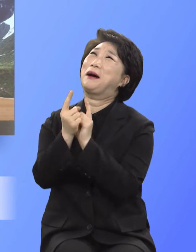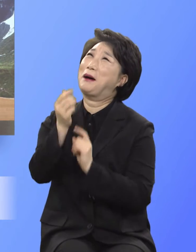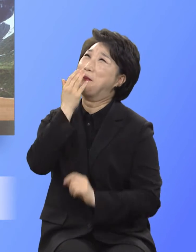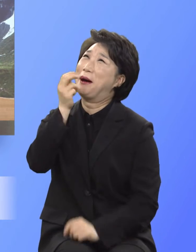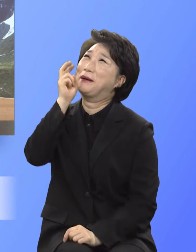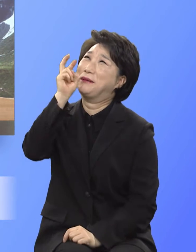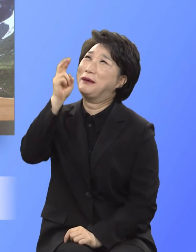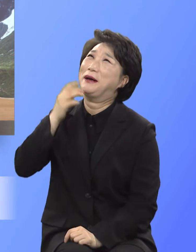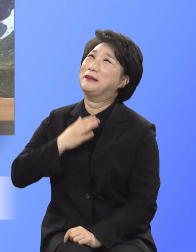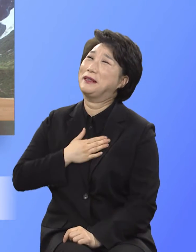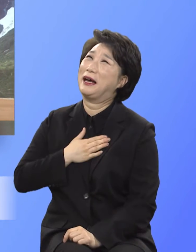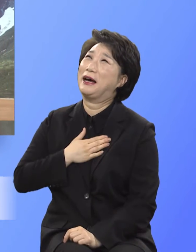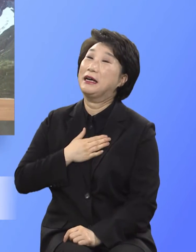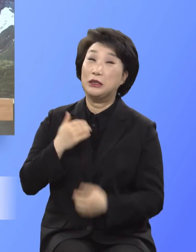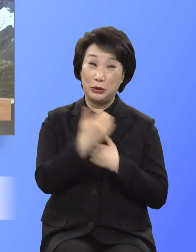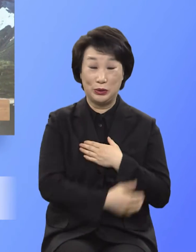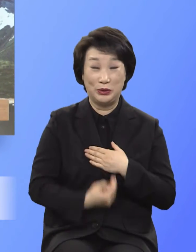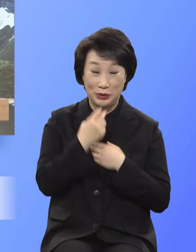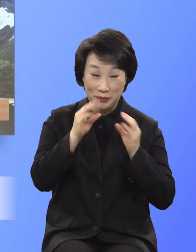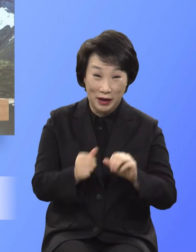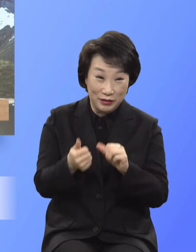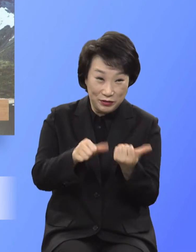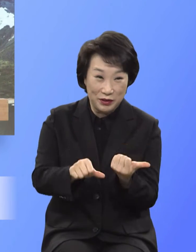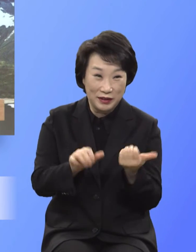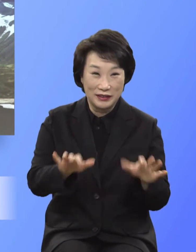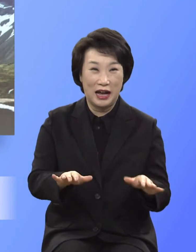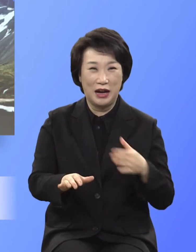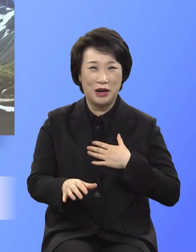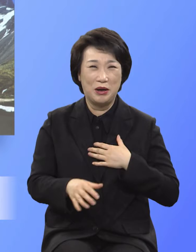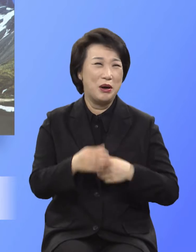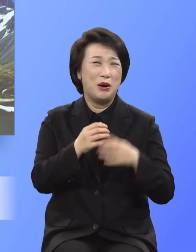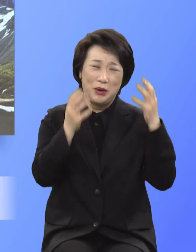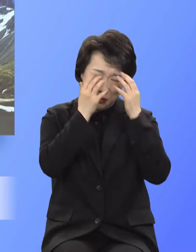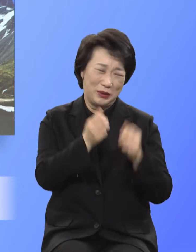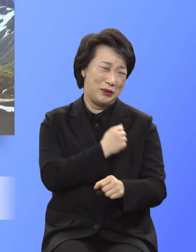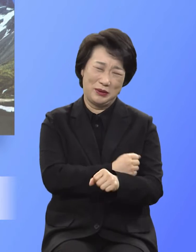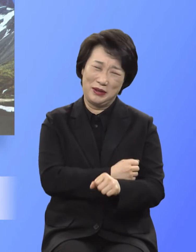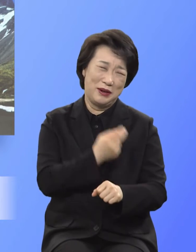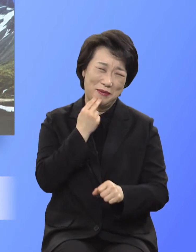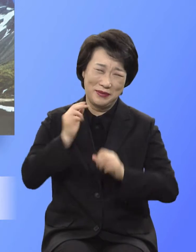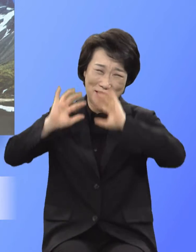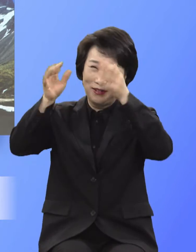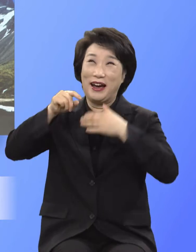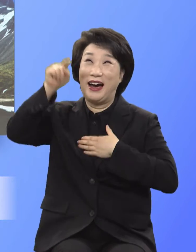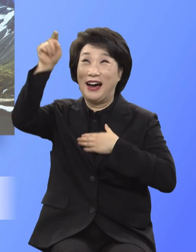것이요, 육신이 끝나면 이 고통 없는 천국에서 살 것이니